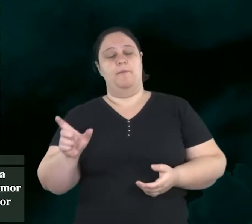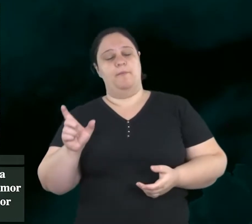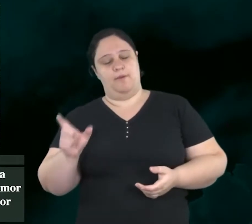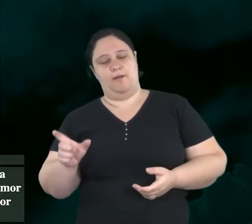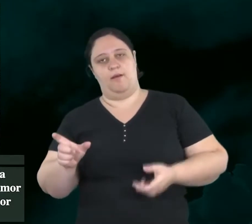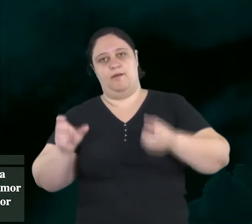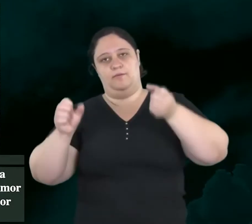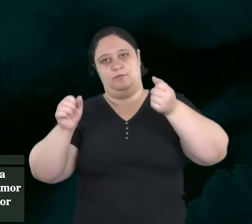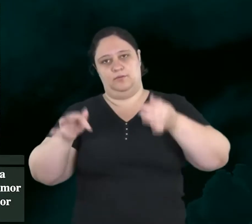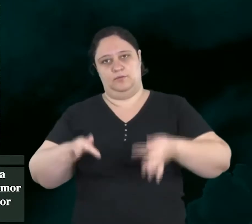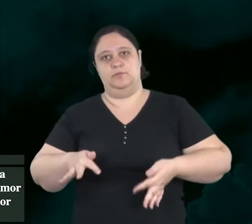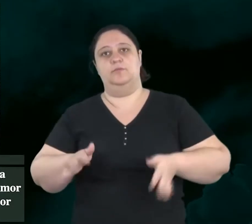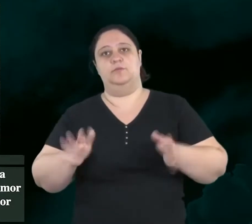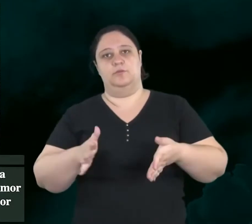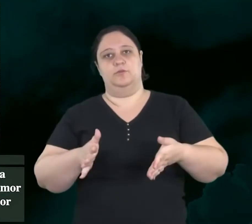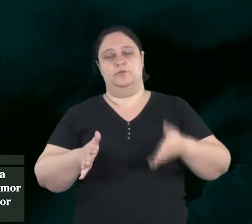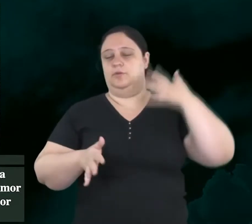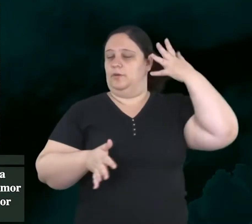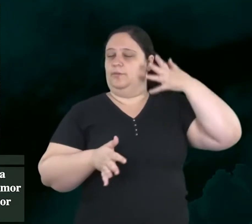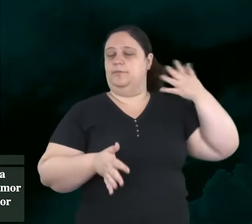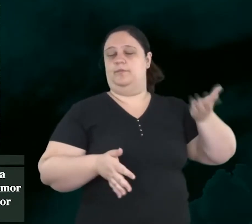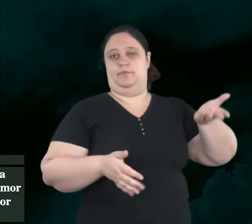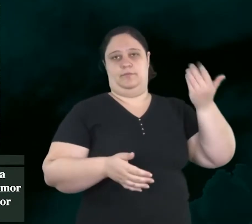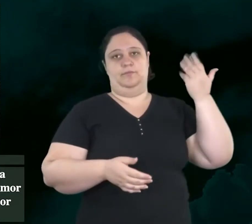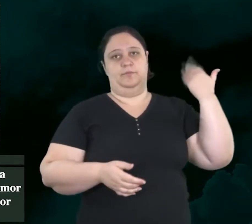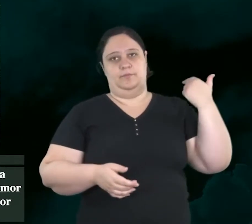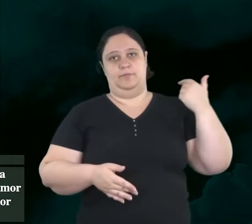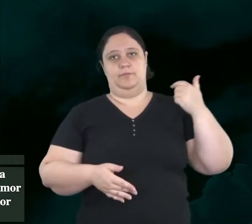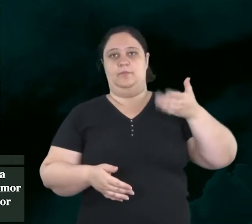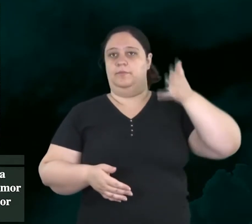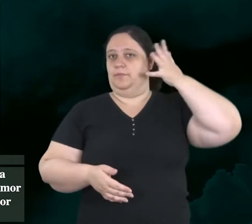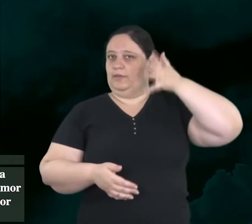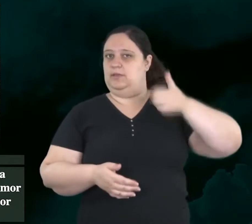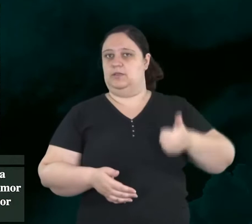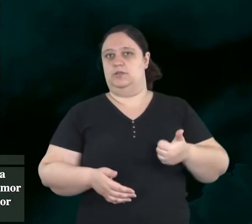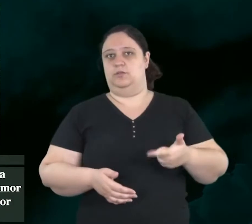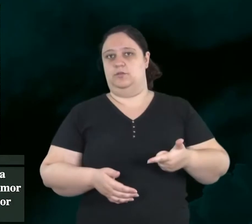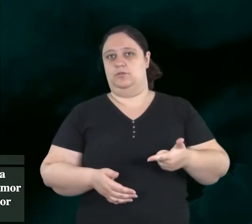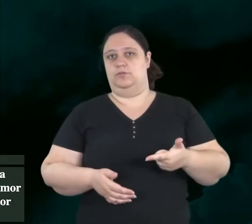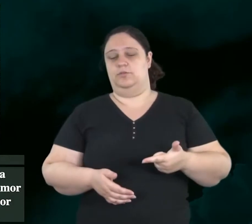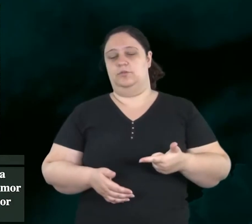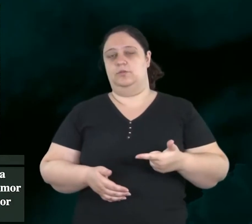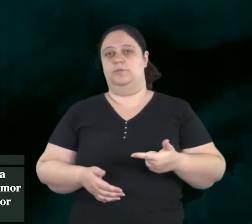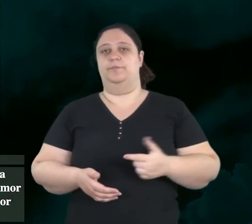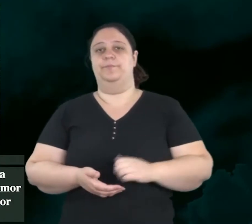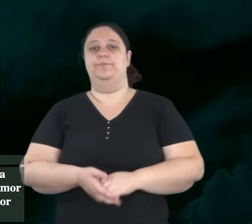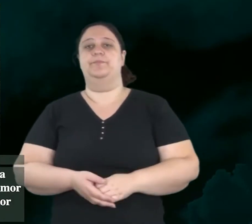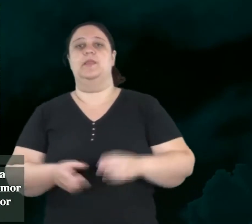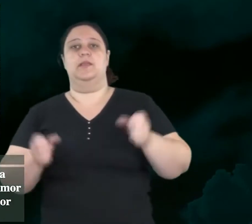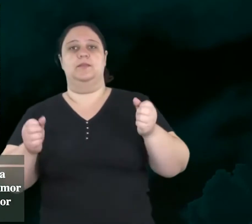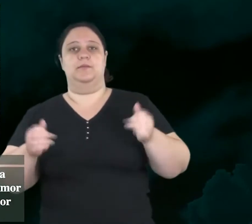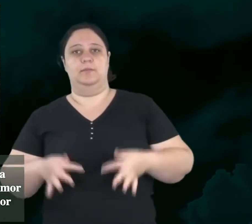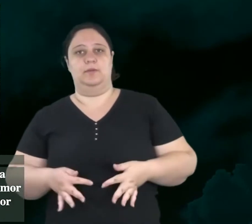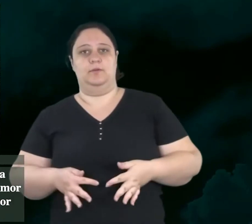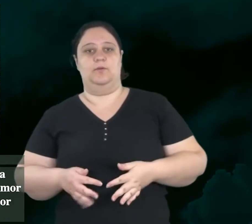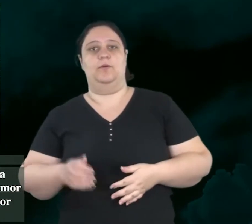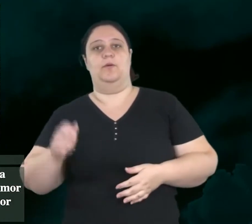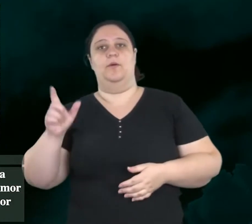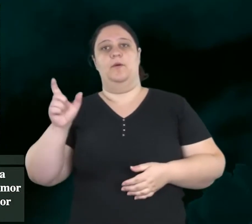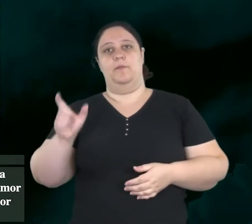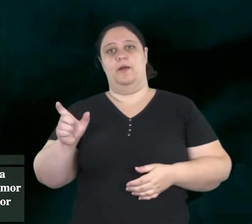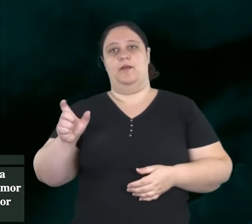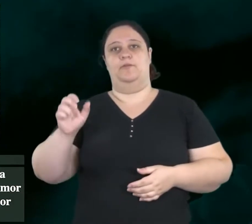na última mensagem 12 ou até 11, nós explicamos que essa